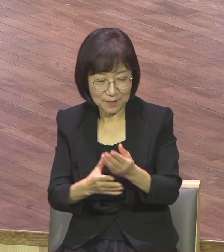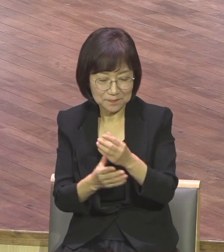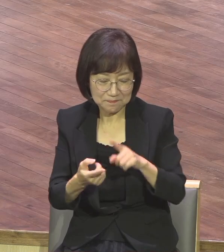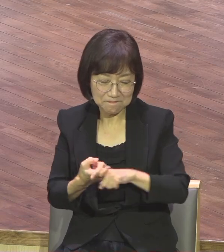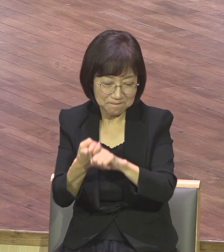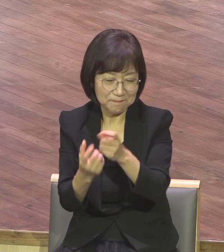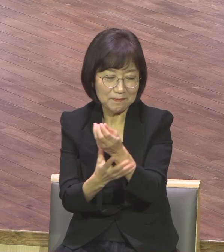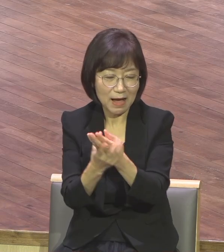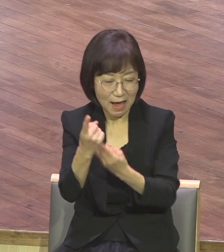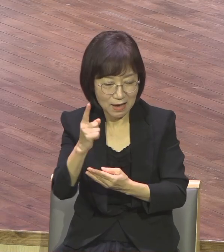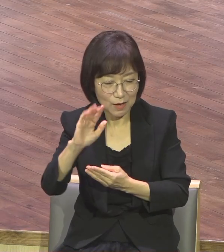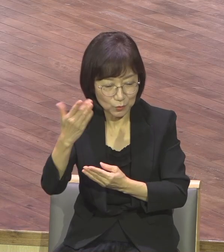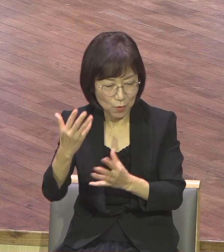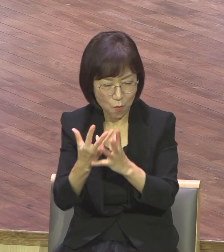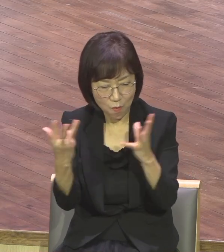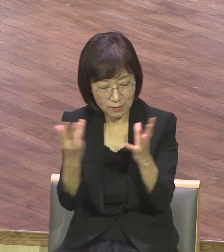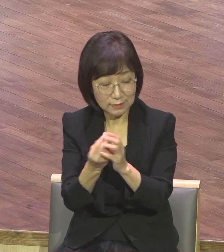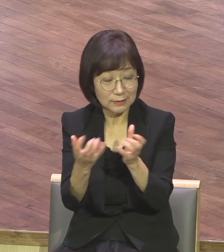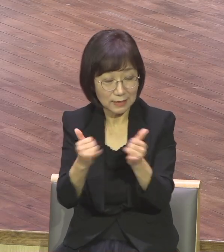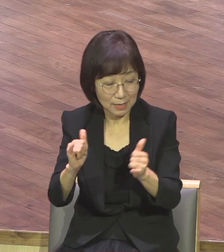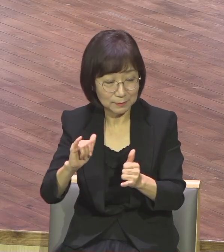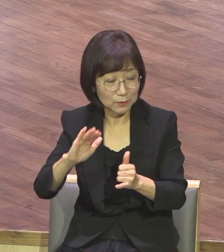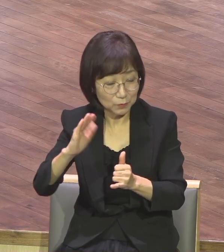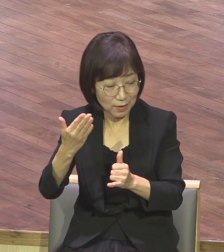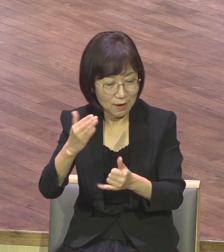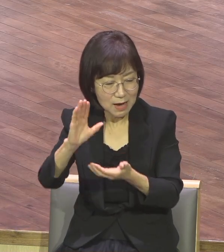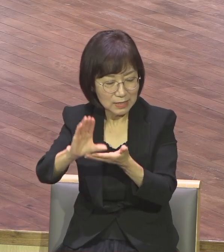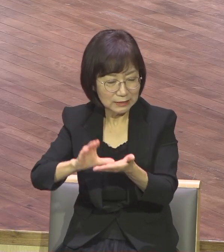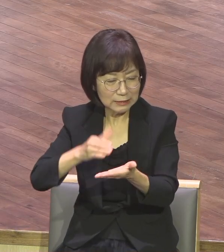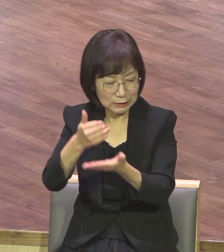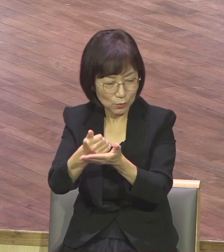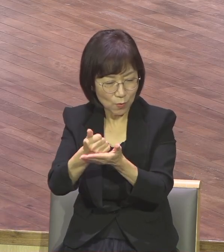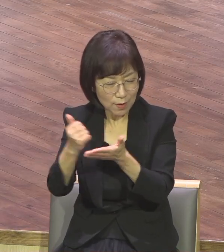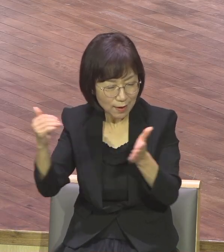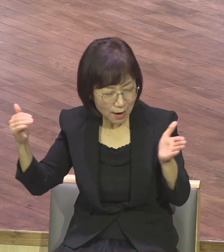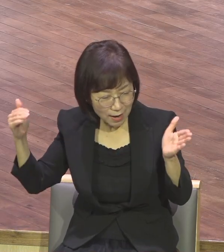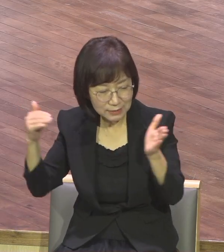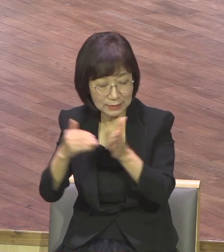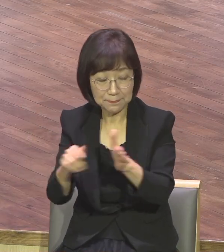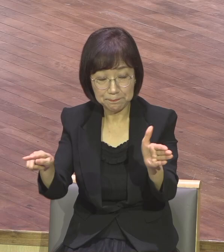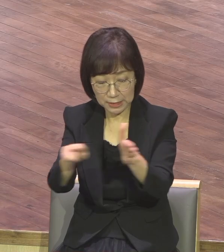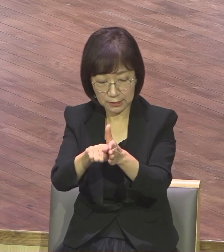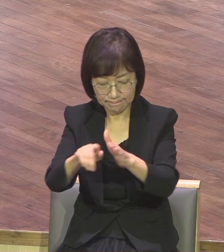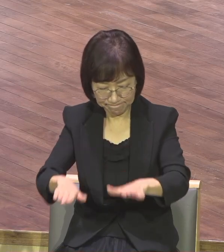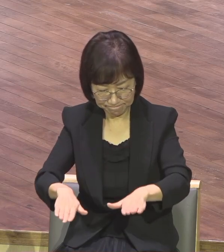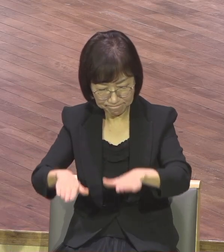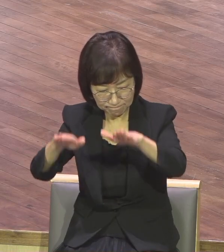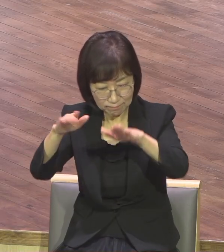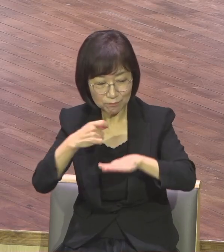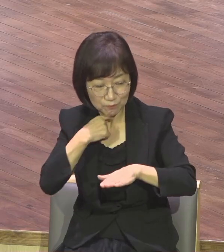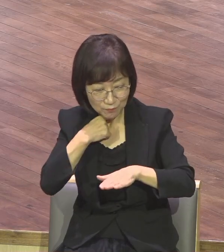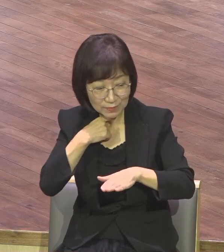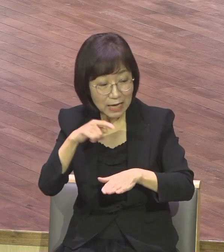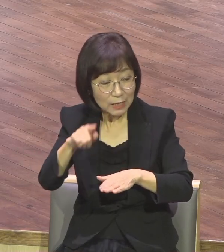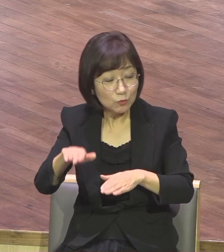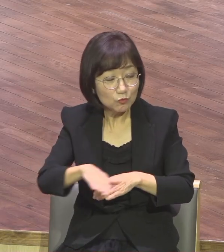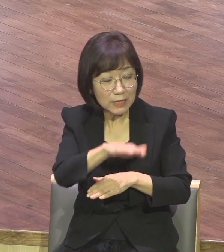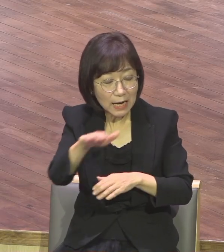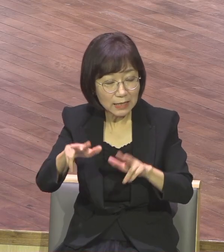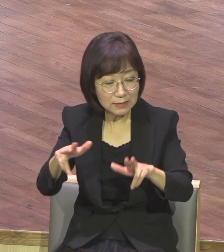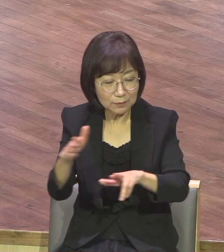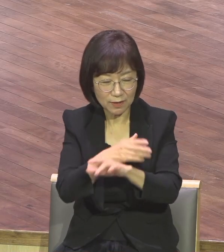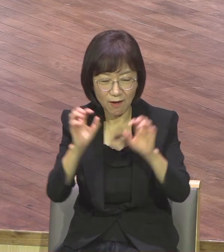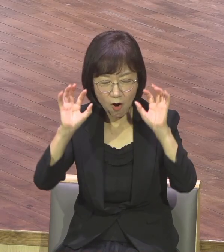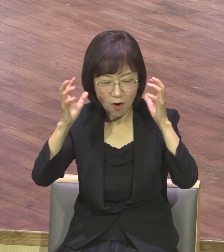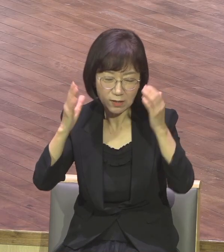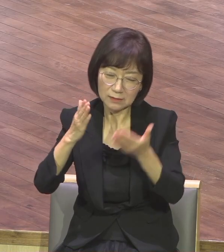하나가 되어 온전한 사람을 이루어 그리스도의 장성한 분량이 충만한 데까지 이르리니 이는 우리가